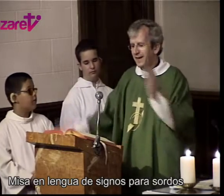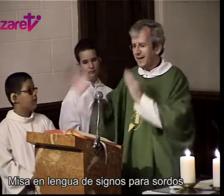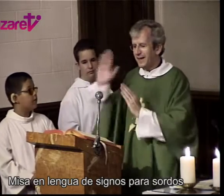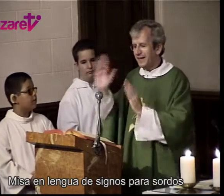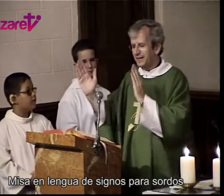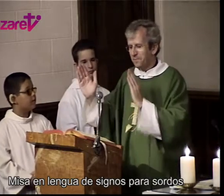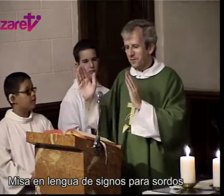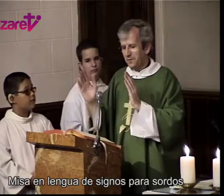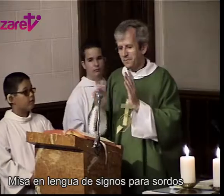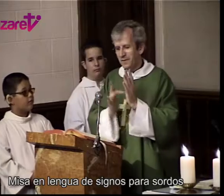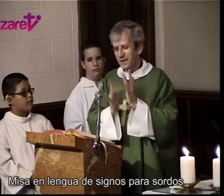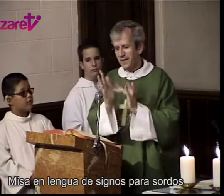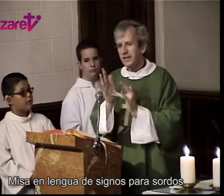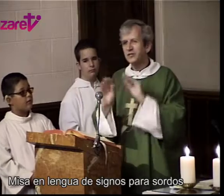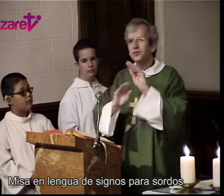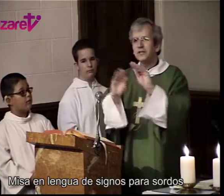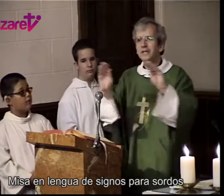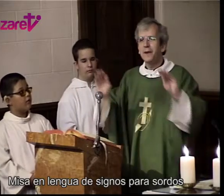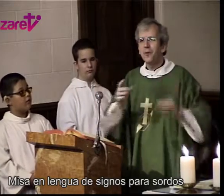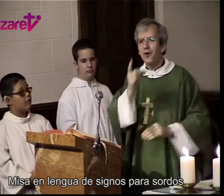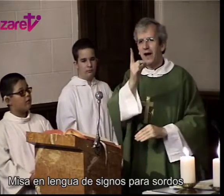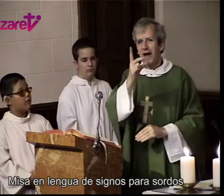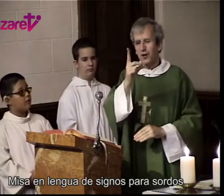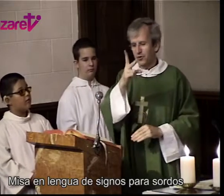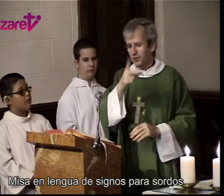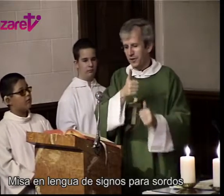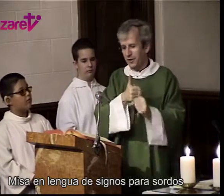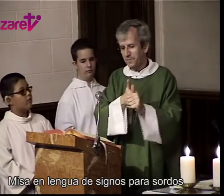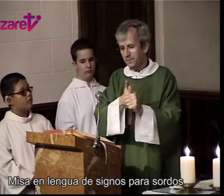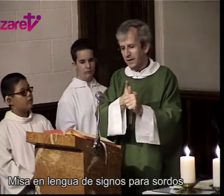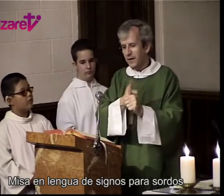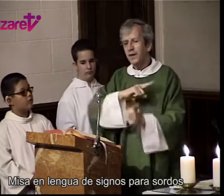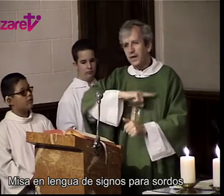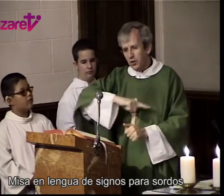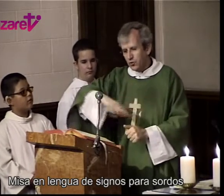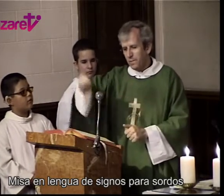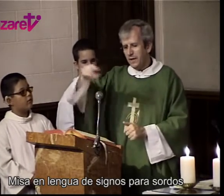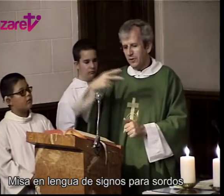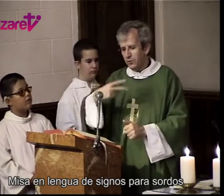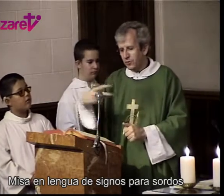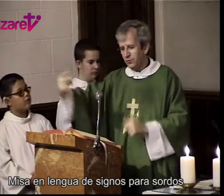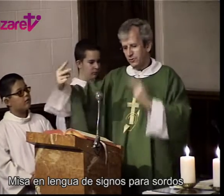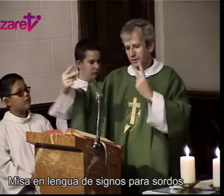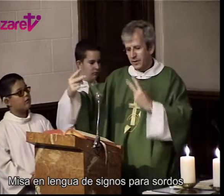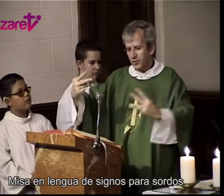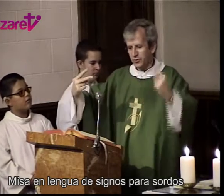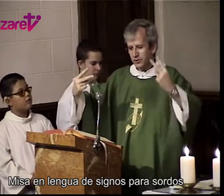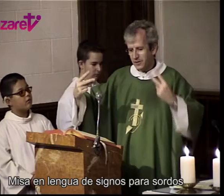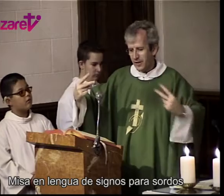En aquel tiempo, Jesús llamó a los 12 y los fue enviando de dos en